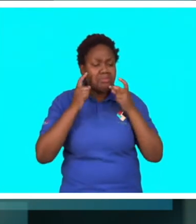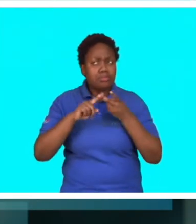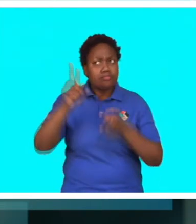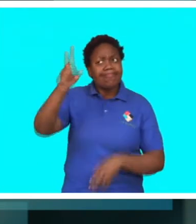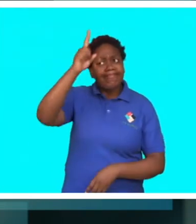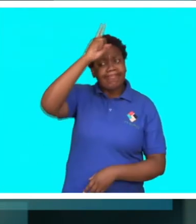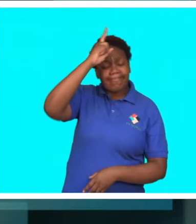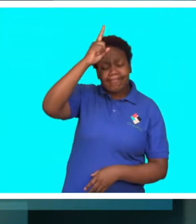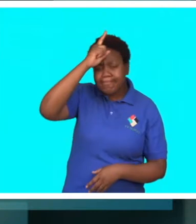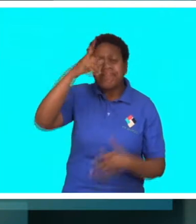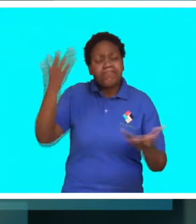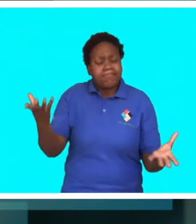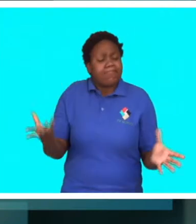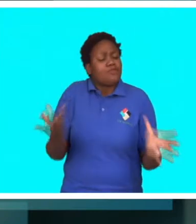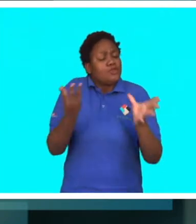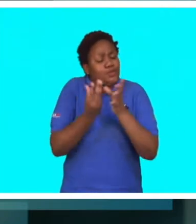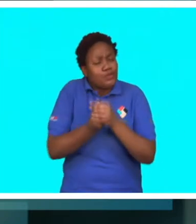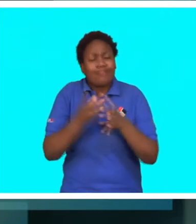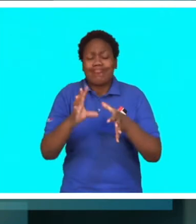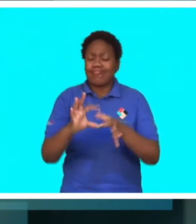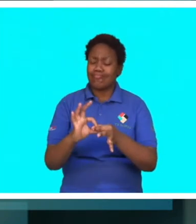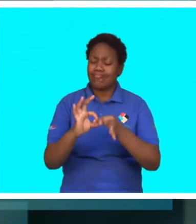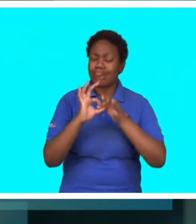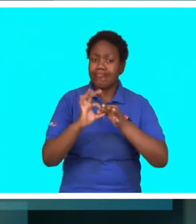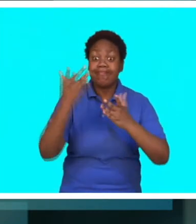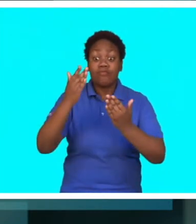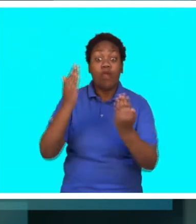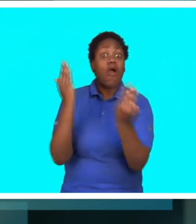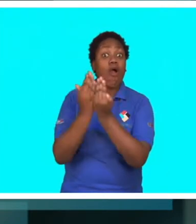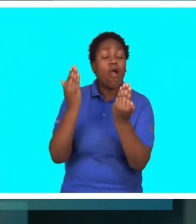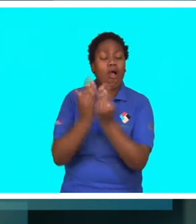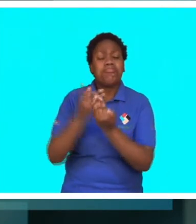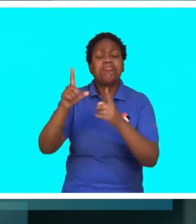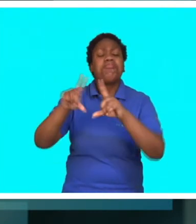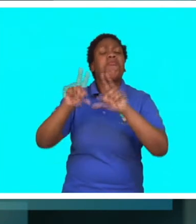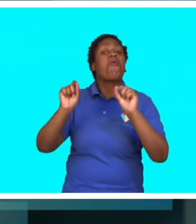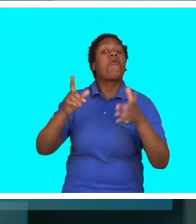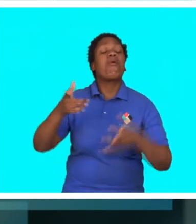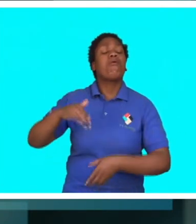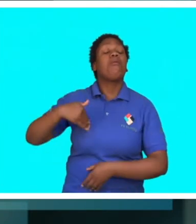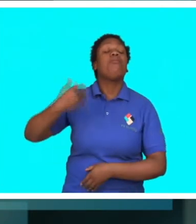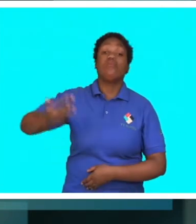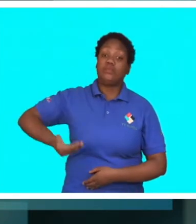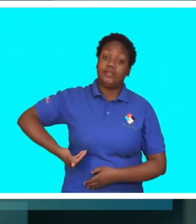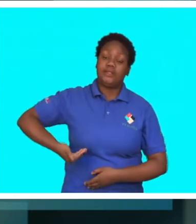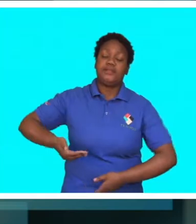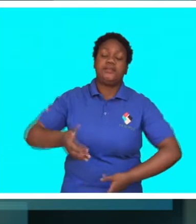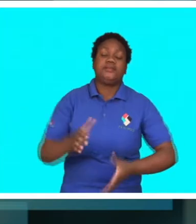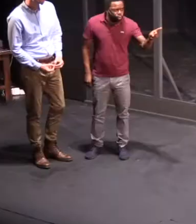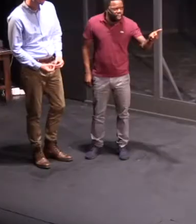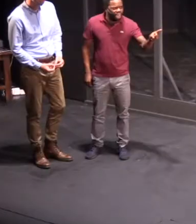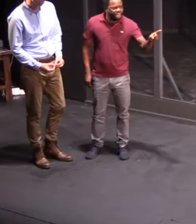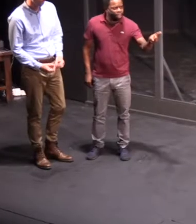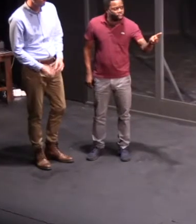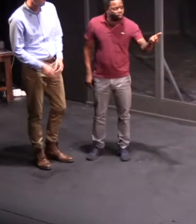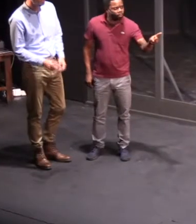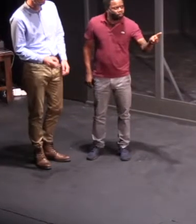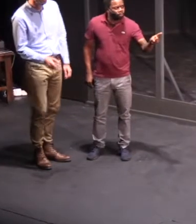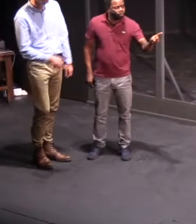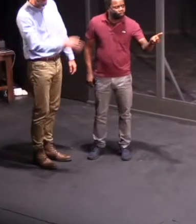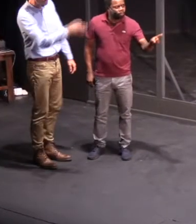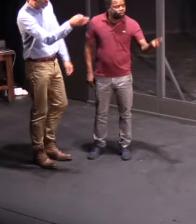grupo teatral alemão. Através dos dilemas da mulher, estes agrupamentos teatrais procuraram evidenciar a proximidade